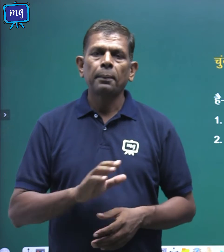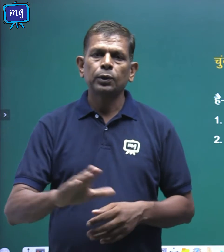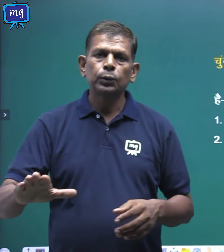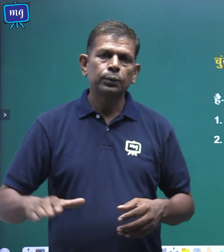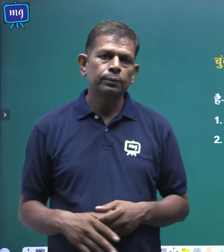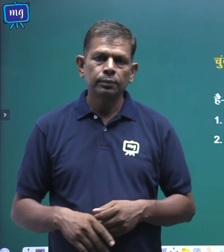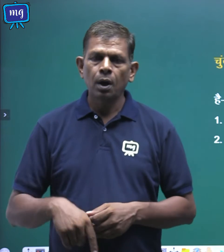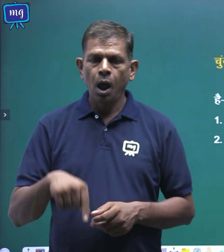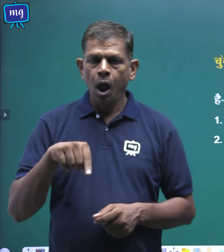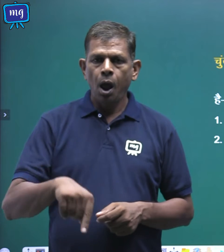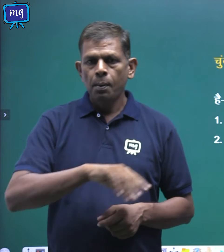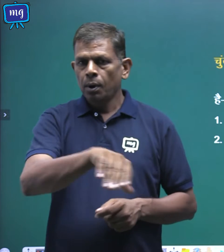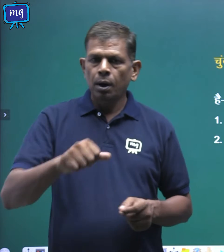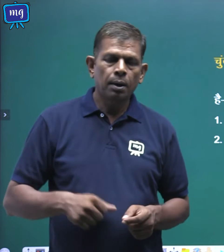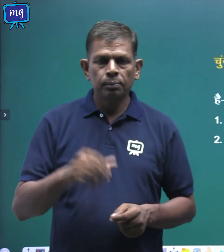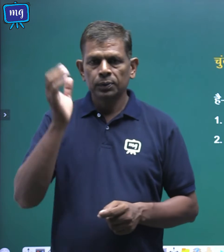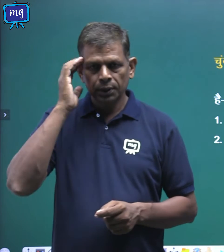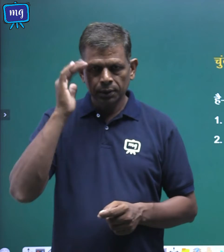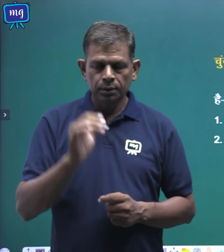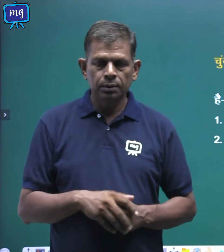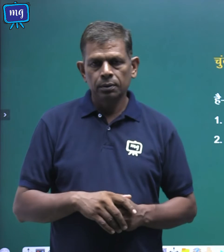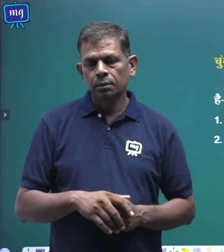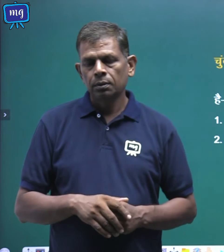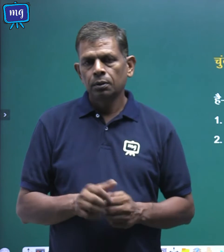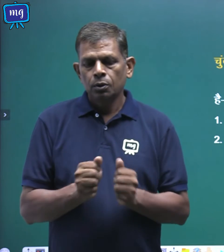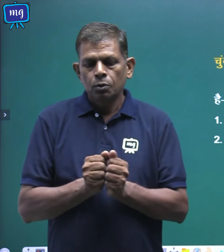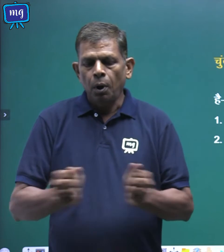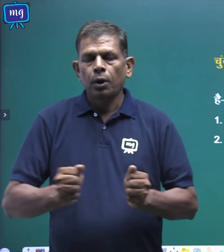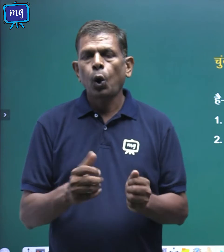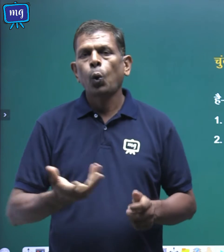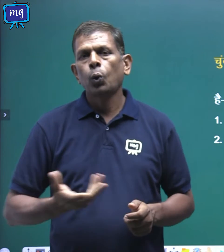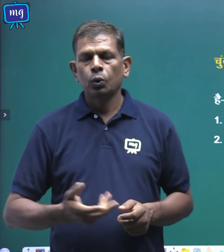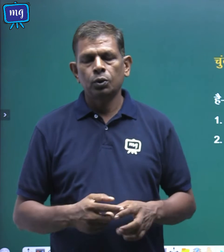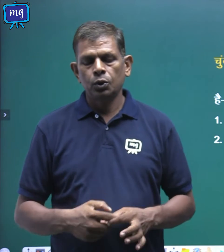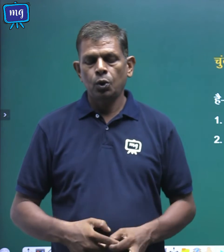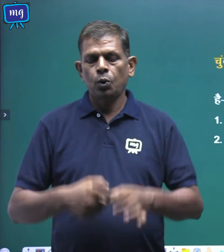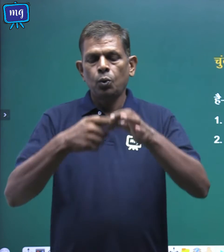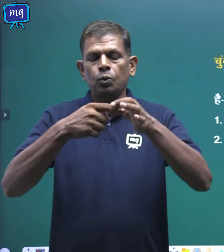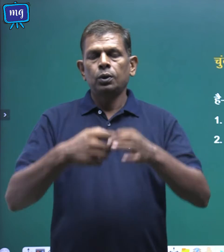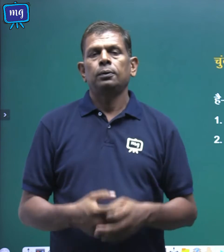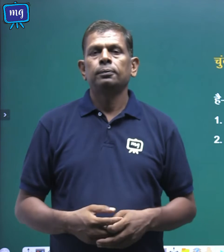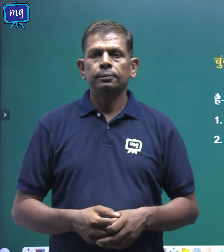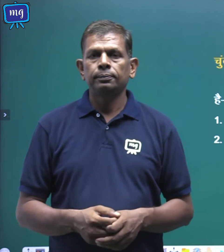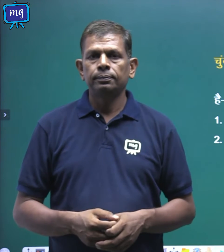बच्चों, अब हम जानेंगे कि चुंबक में कौन कौन से गुण होते हैं।